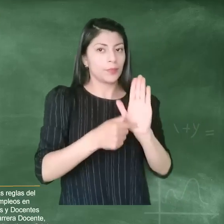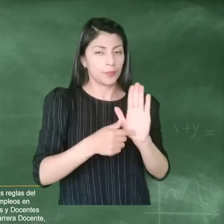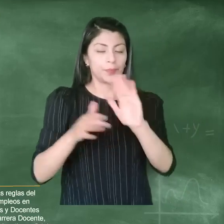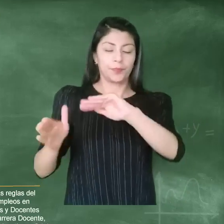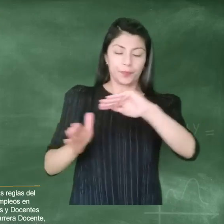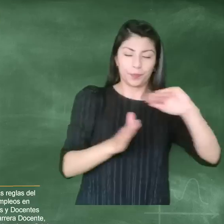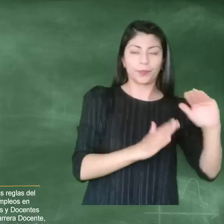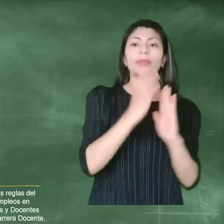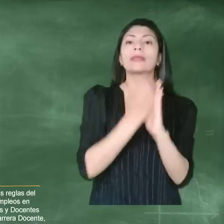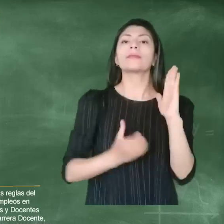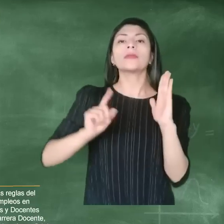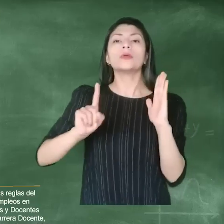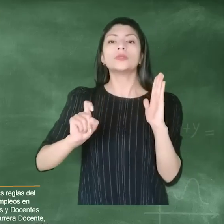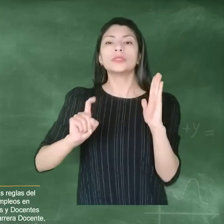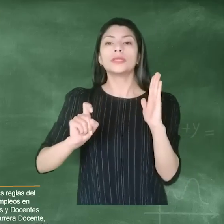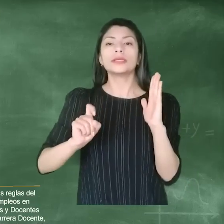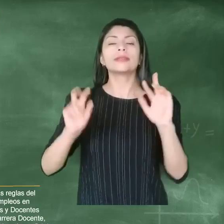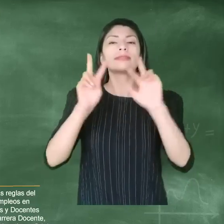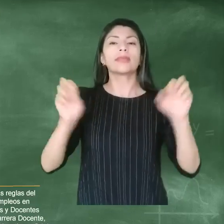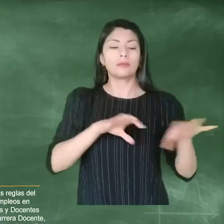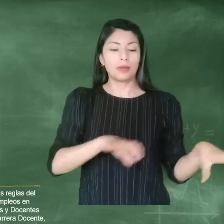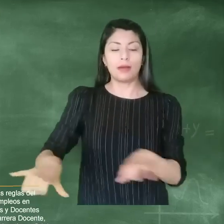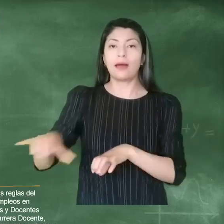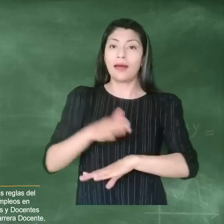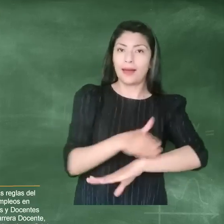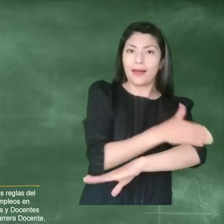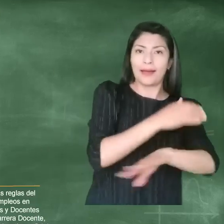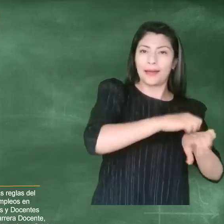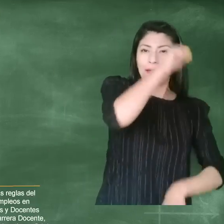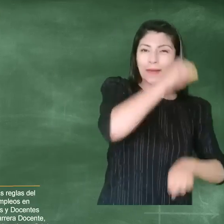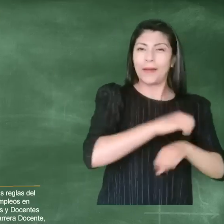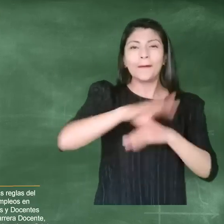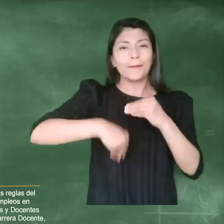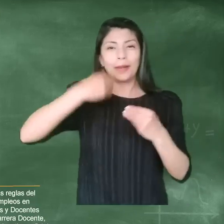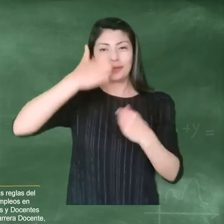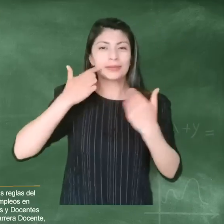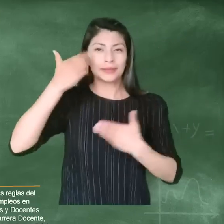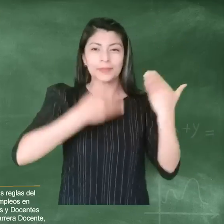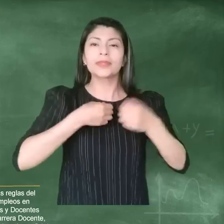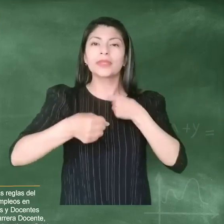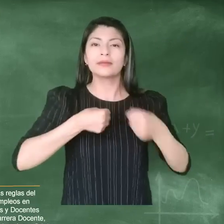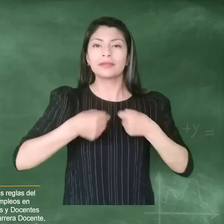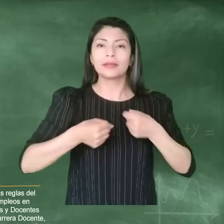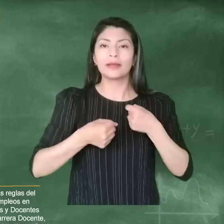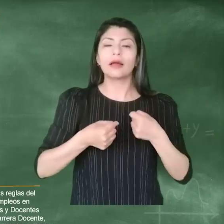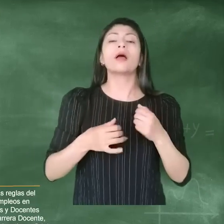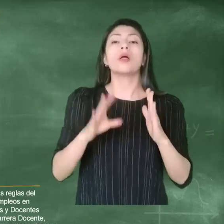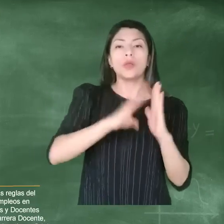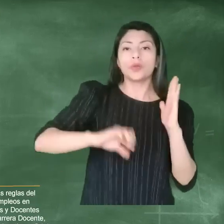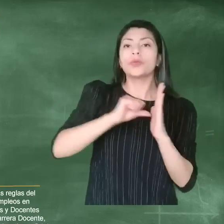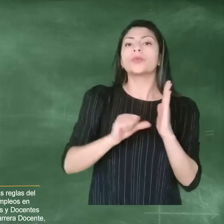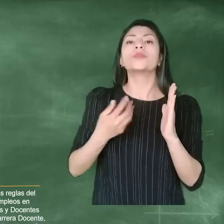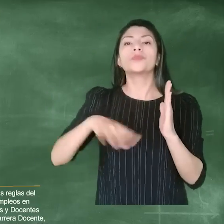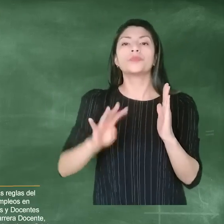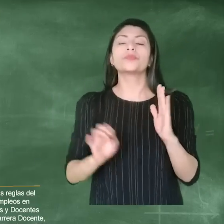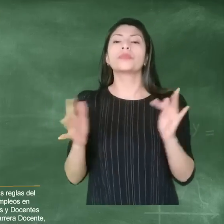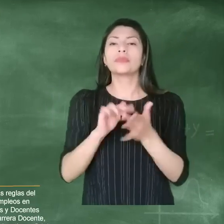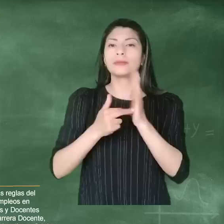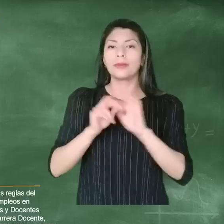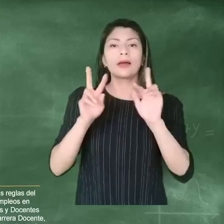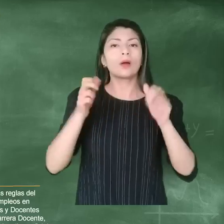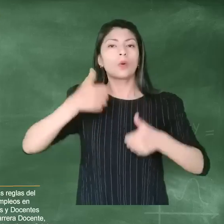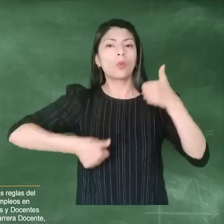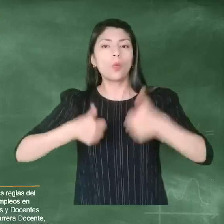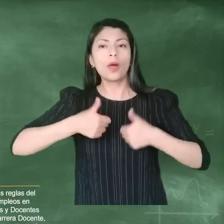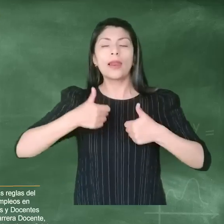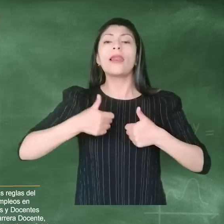6. Pruebas de valoración de antecedentes y entrevista. Artículo 19. Prueba de valoración